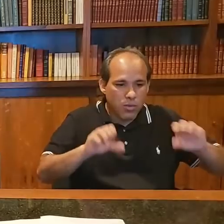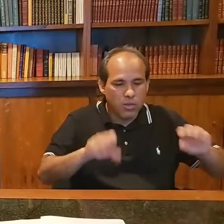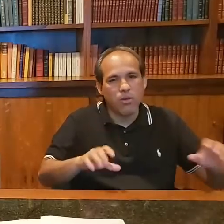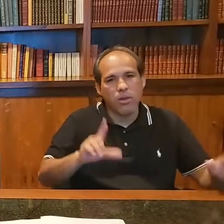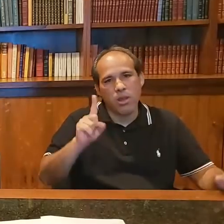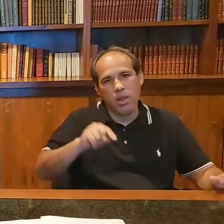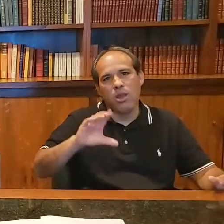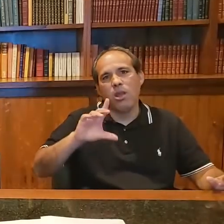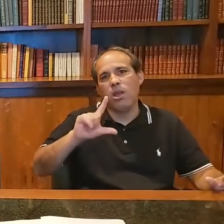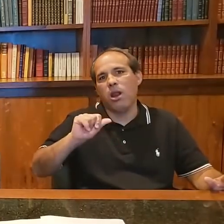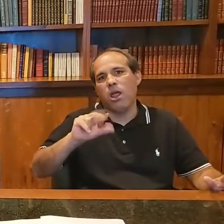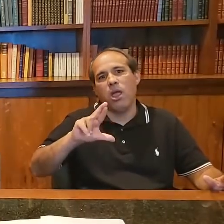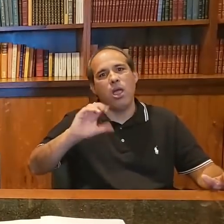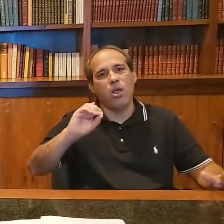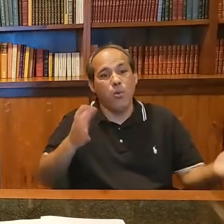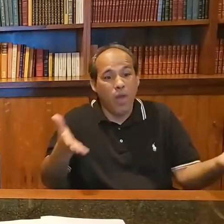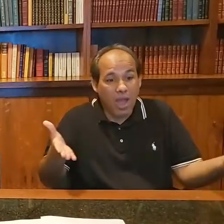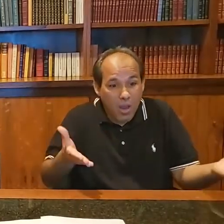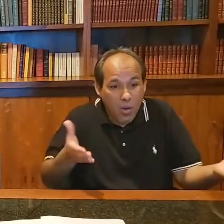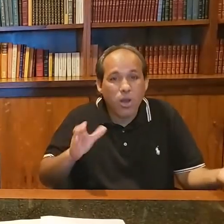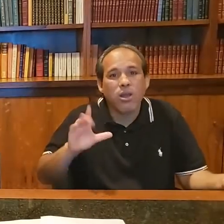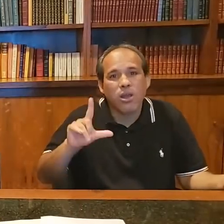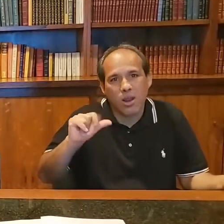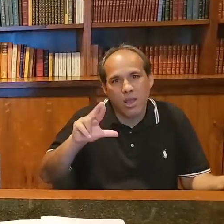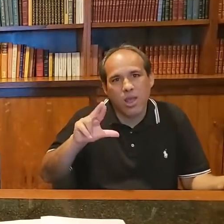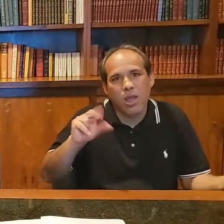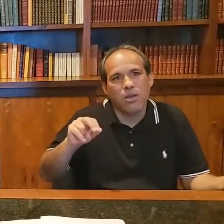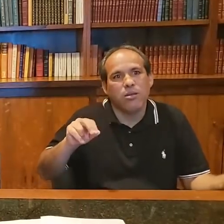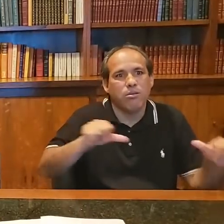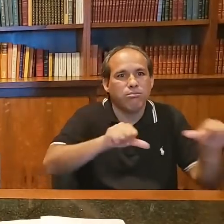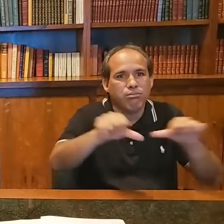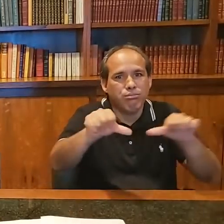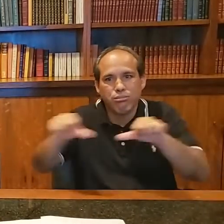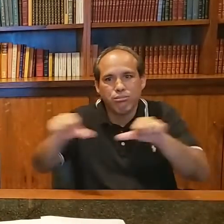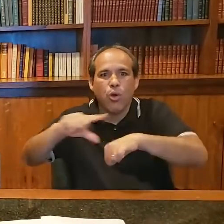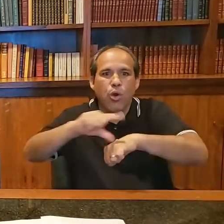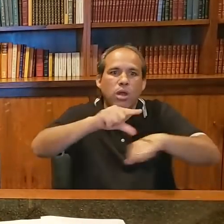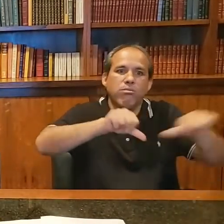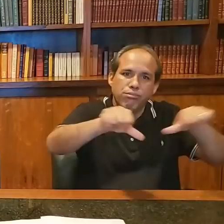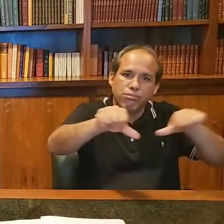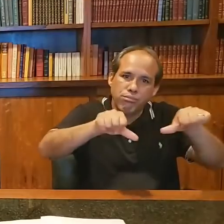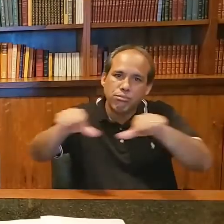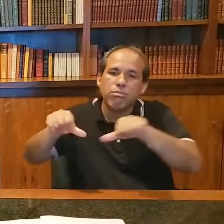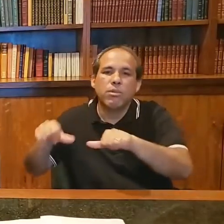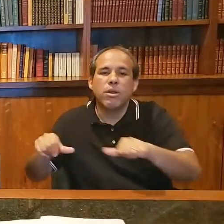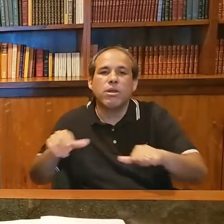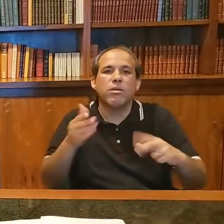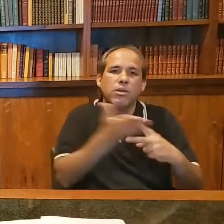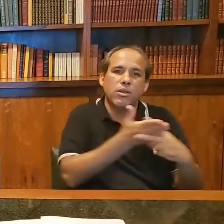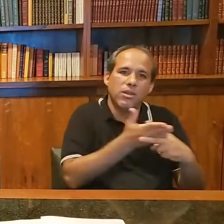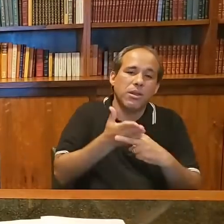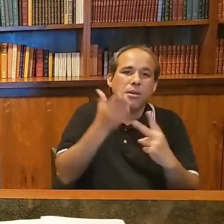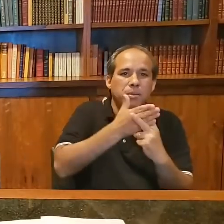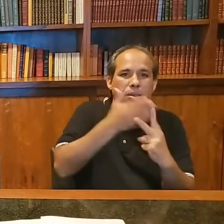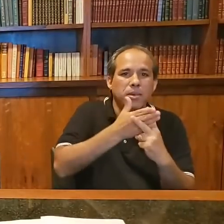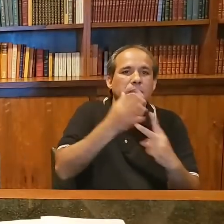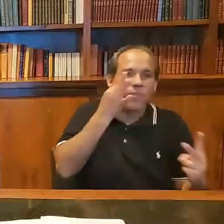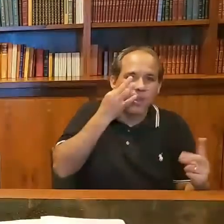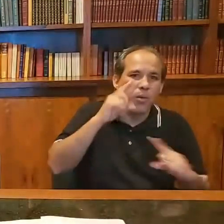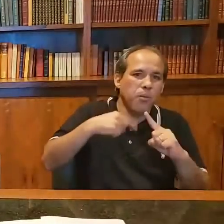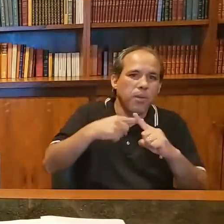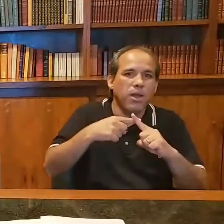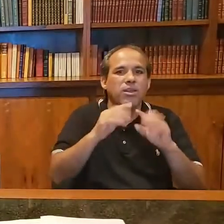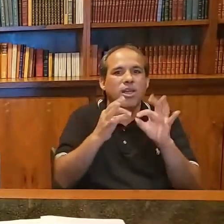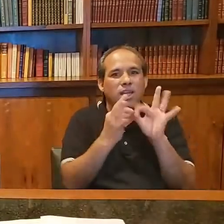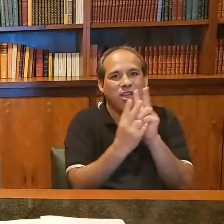claro que agora nós vamos ter que ter um rodízio híbrido, mas a educação precisa ser presencial. Volta